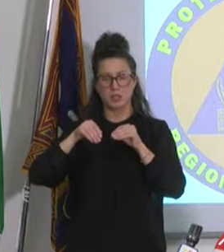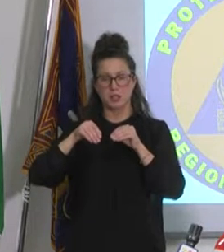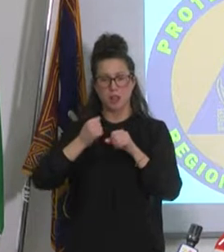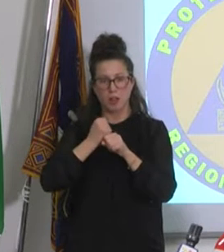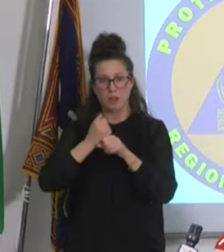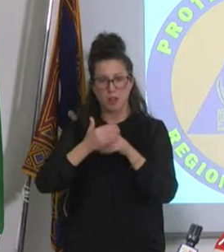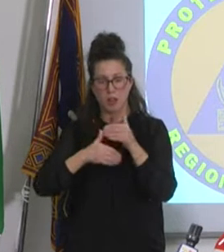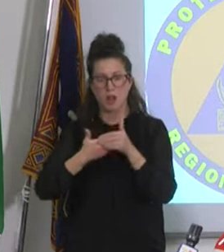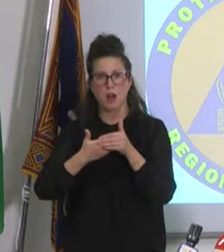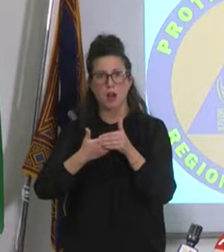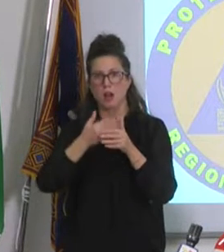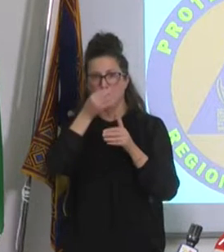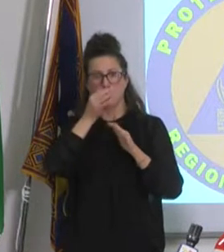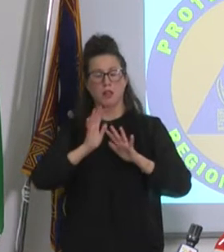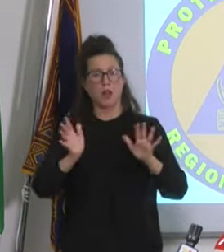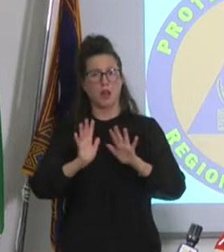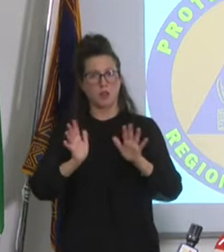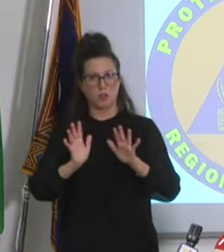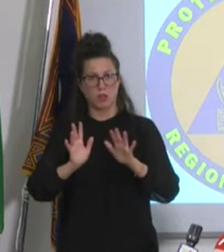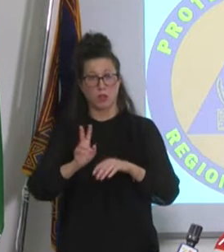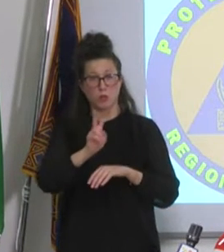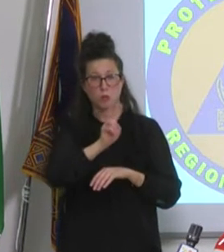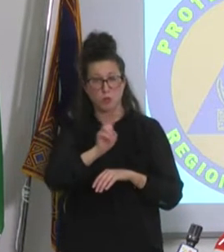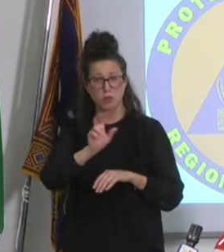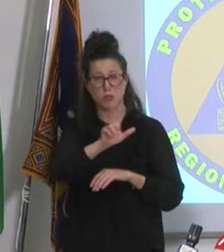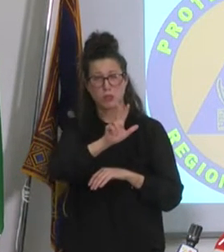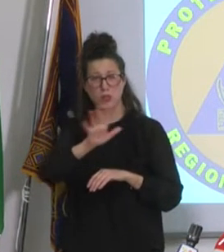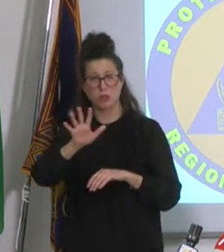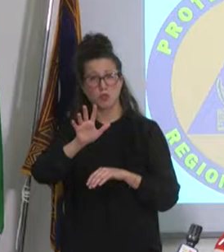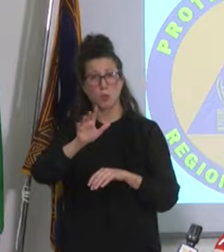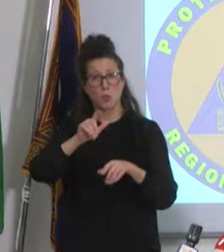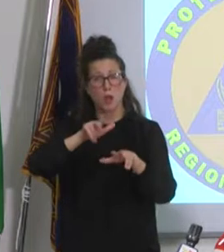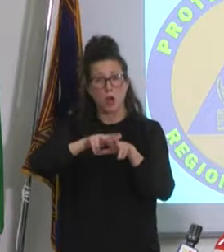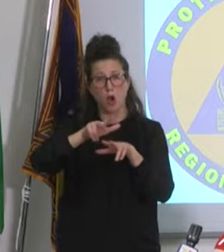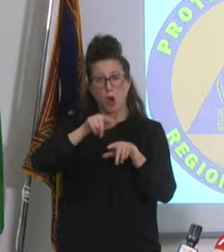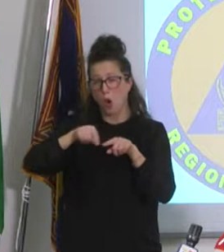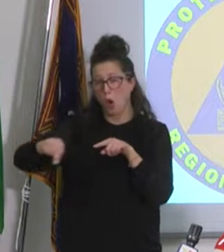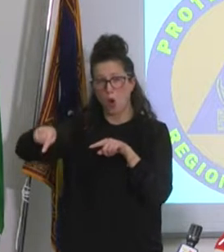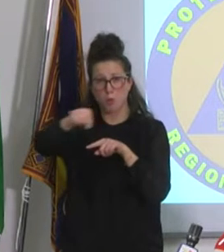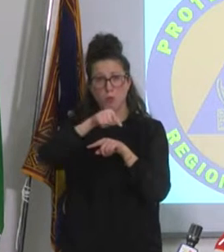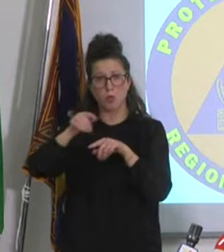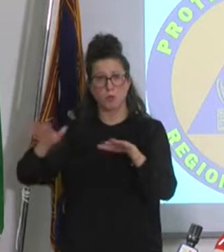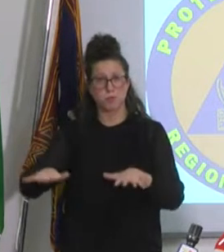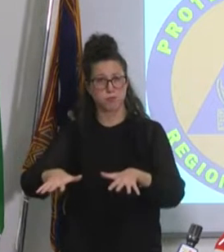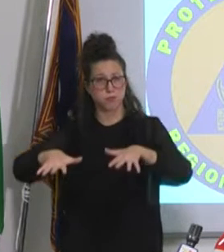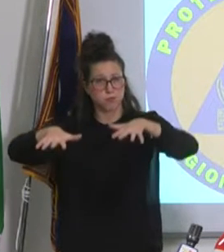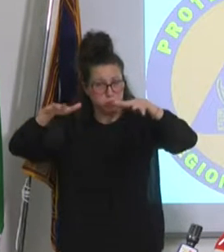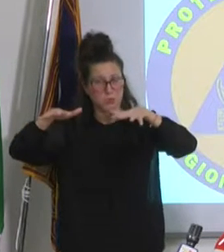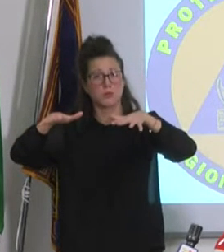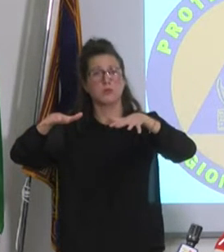poi sono stati 235 comuni alluvionati abbiamo avuto due mie 1040